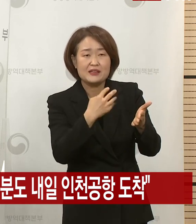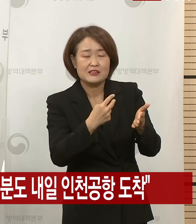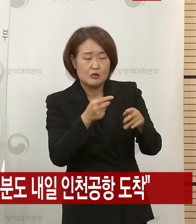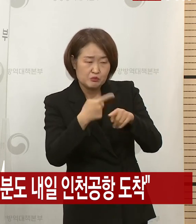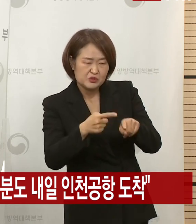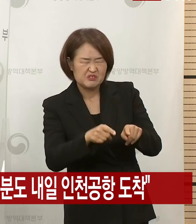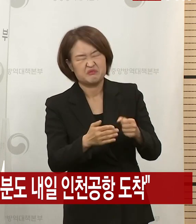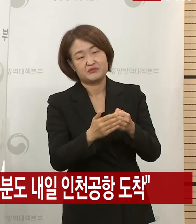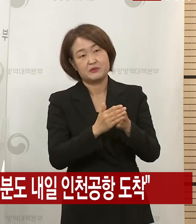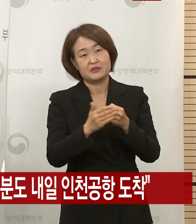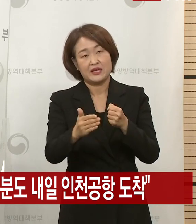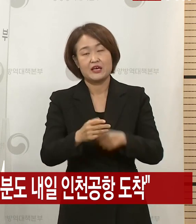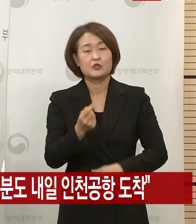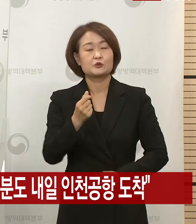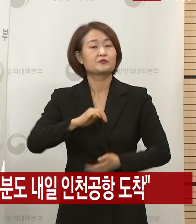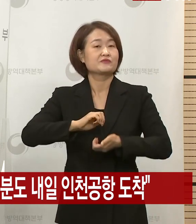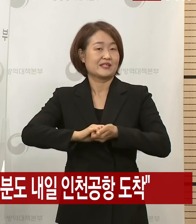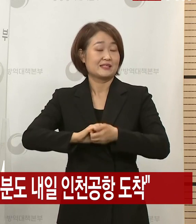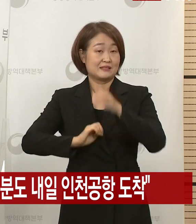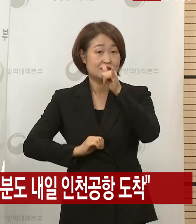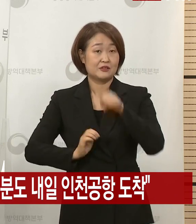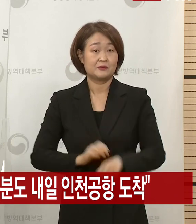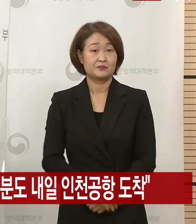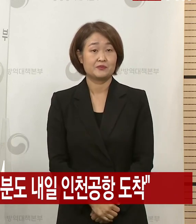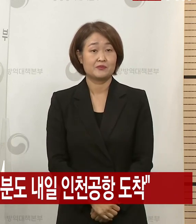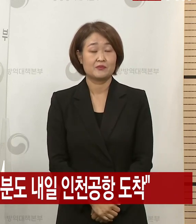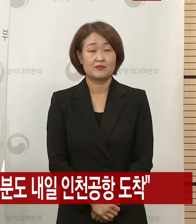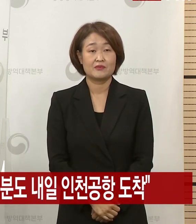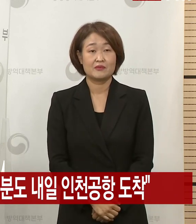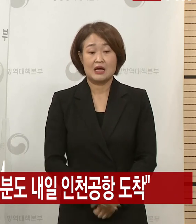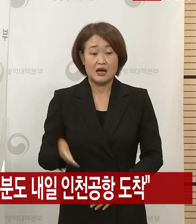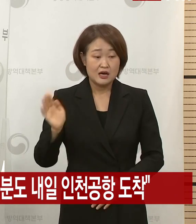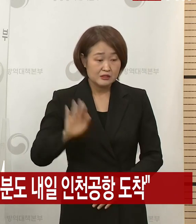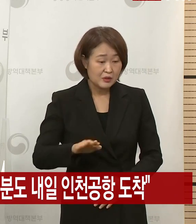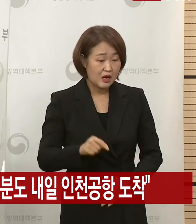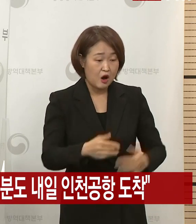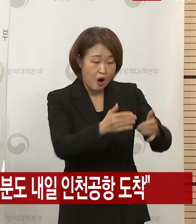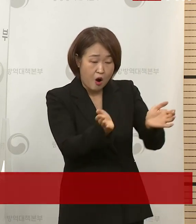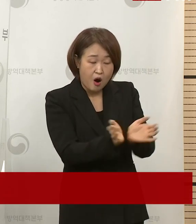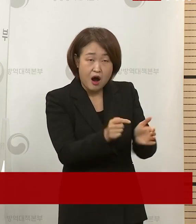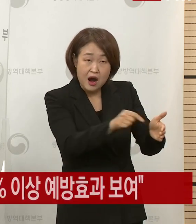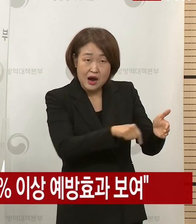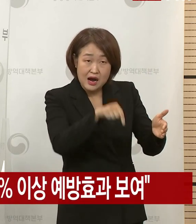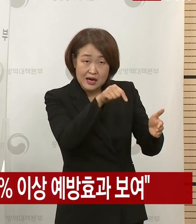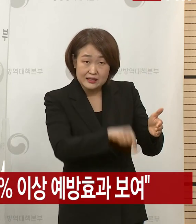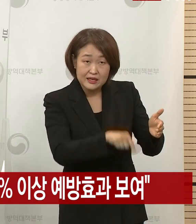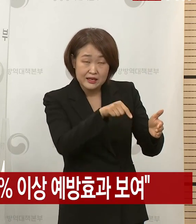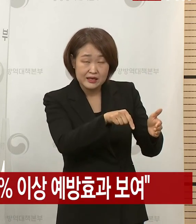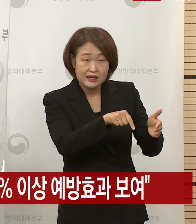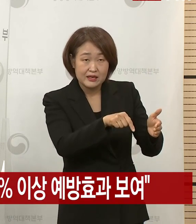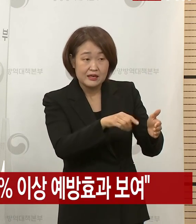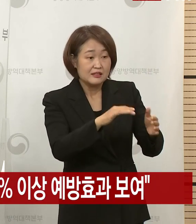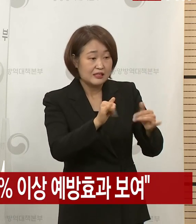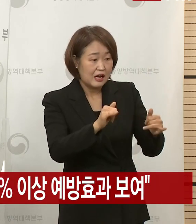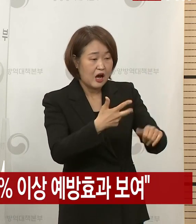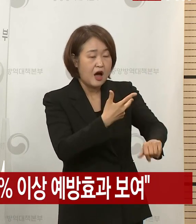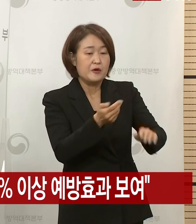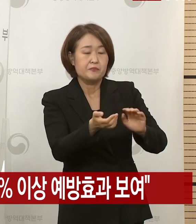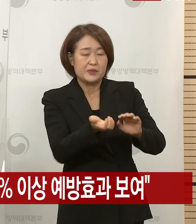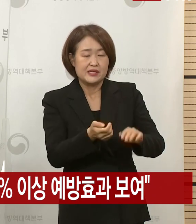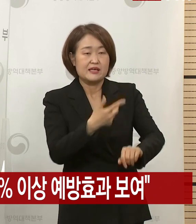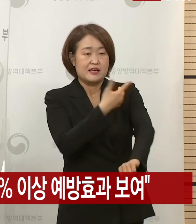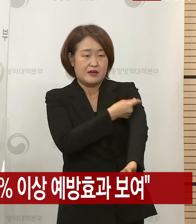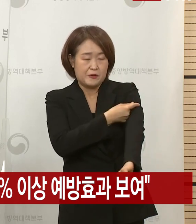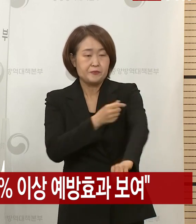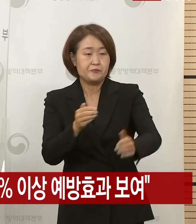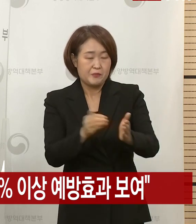것으로 제한점이 있습니다. 그렇지만 집단 발생 시설 생활자를 대상으로 해서